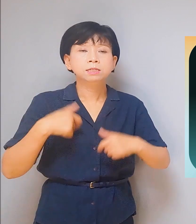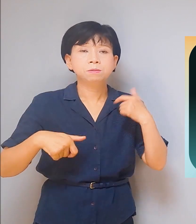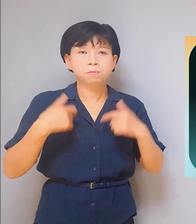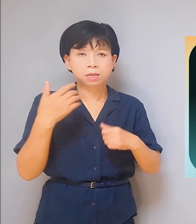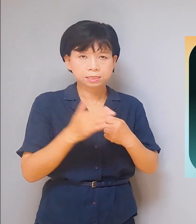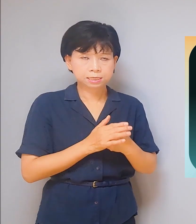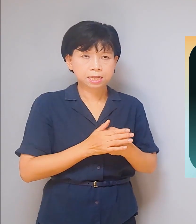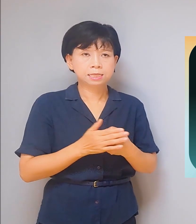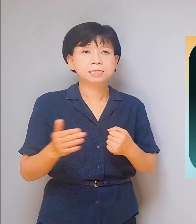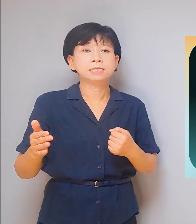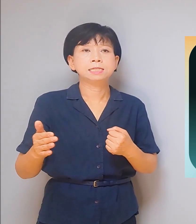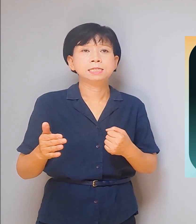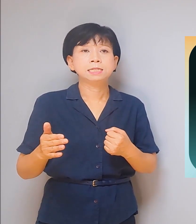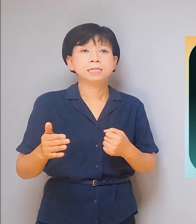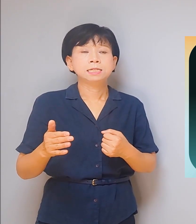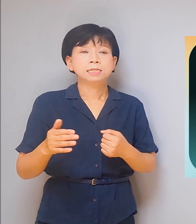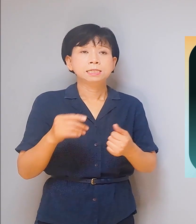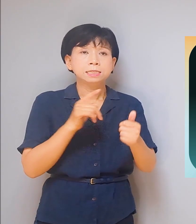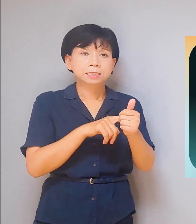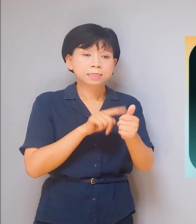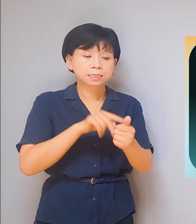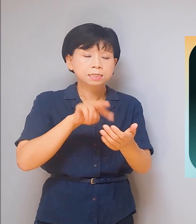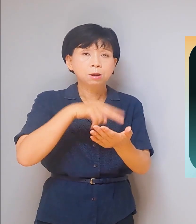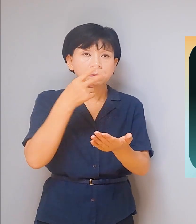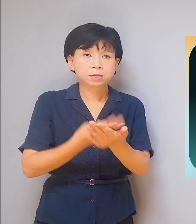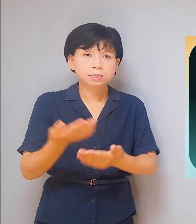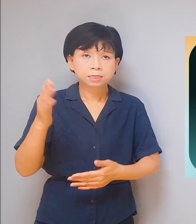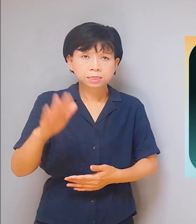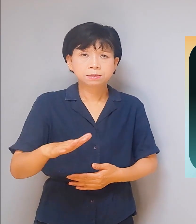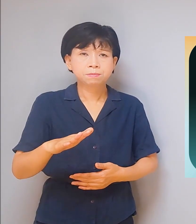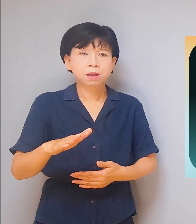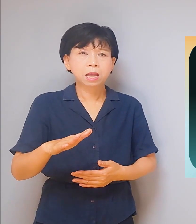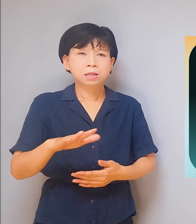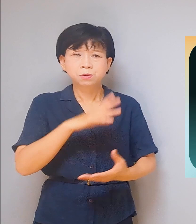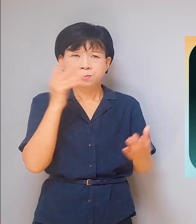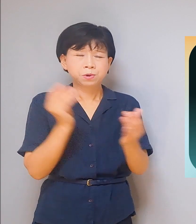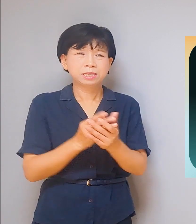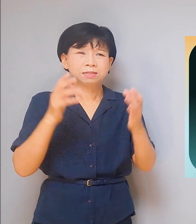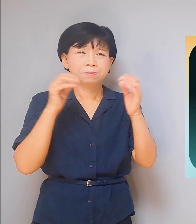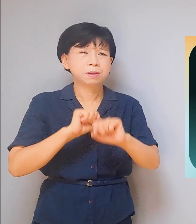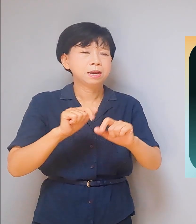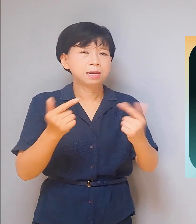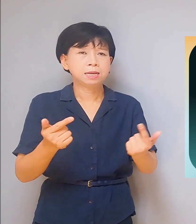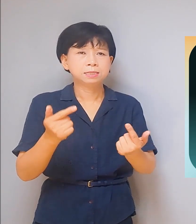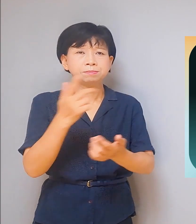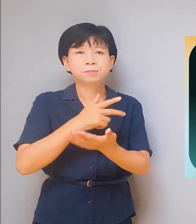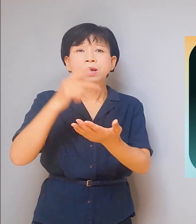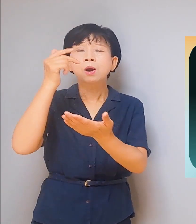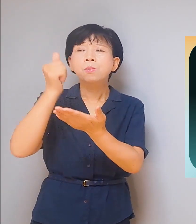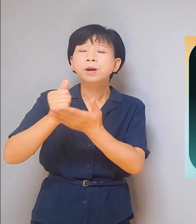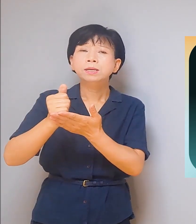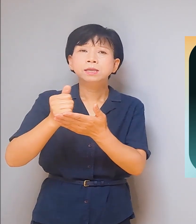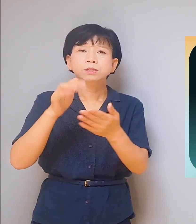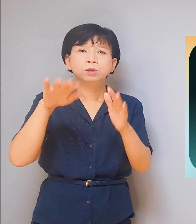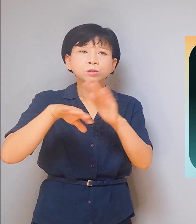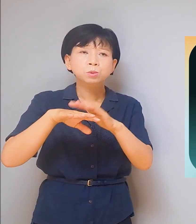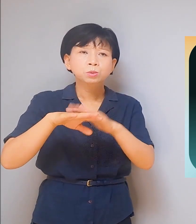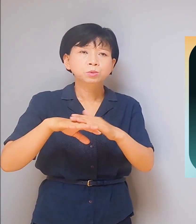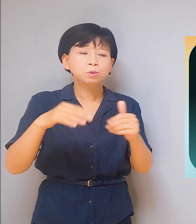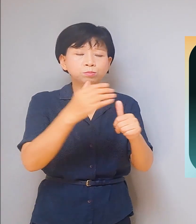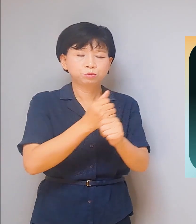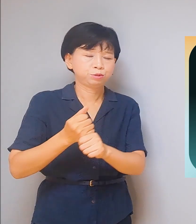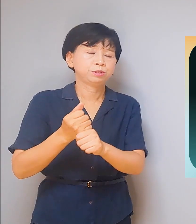길을 기뻐하시나니 그는 넘어지나 아주 엎드러지지 아니함은 여호와께서 그의